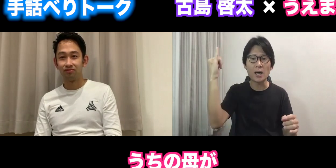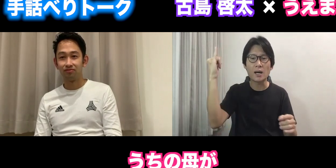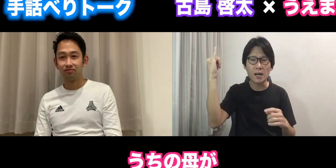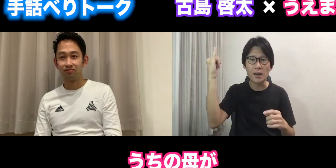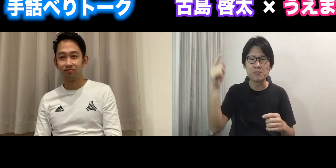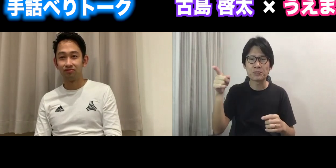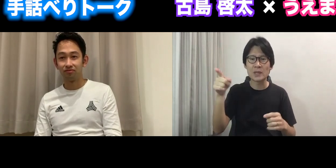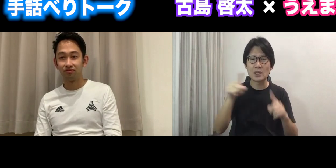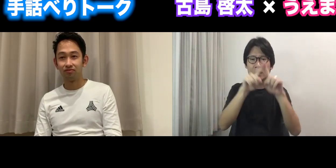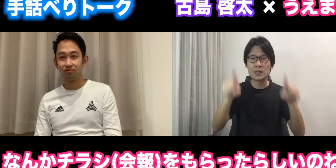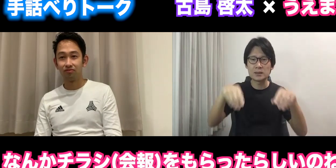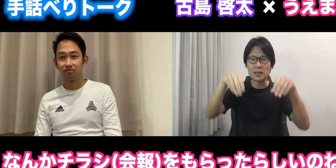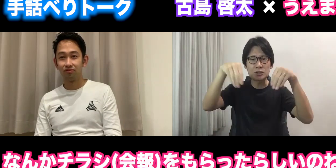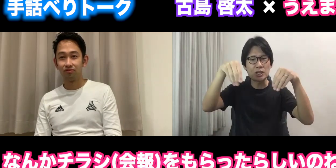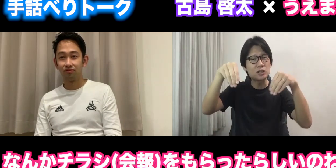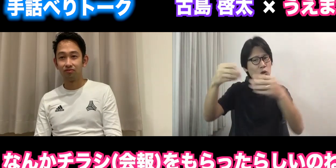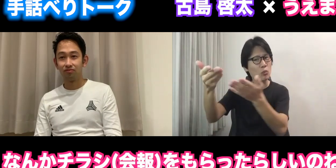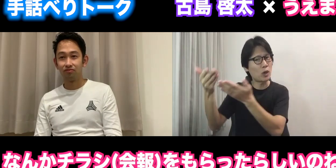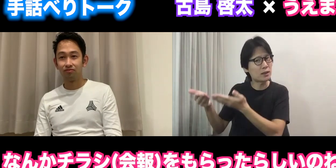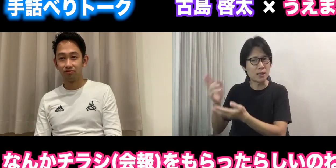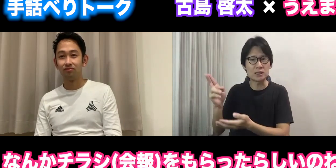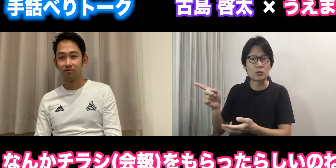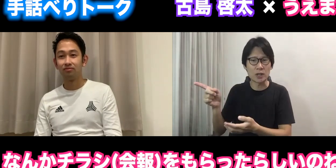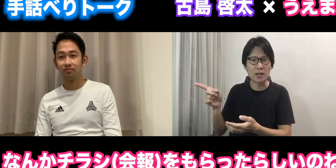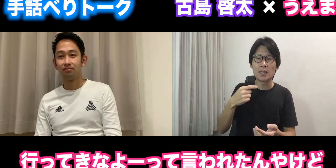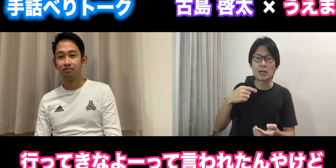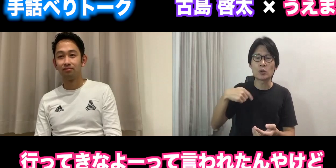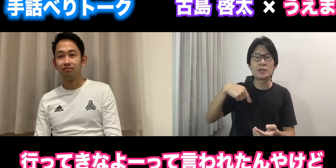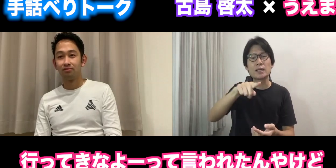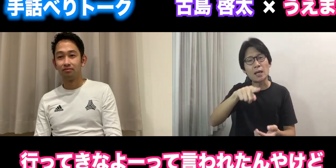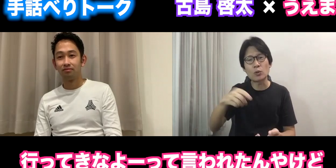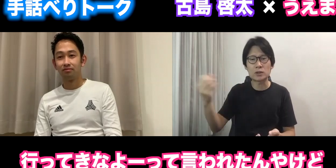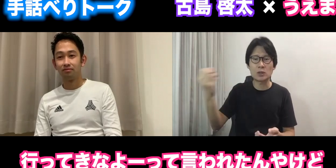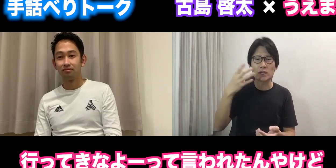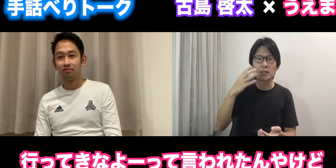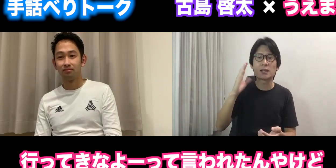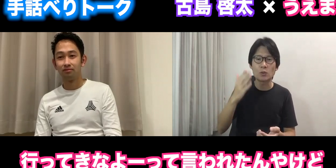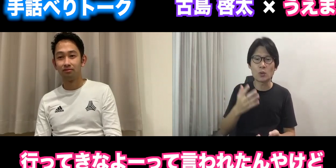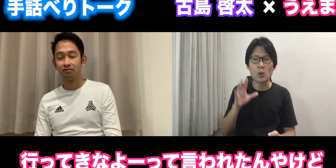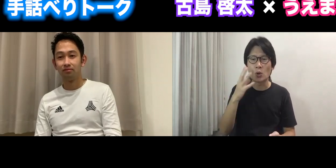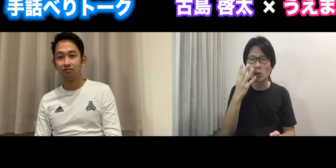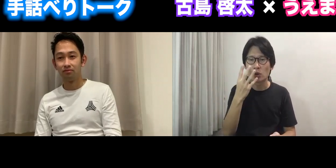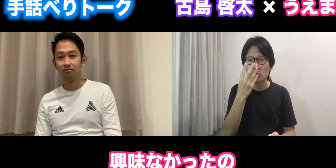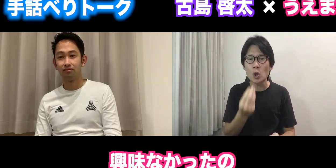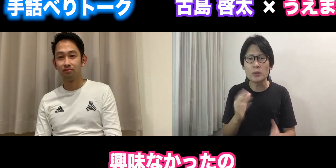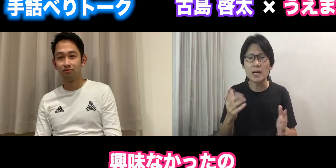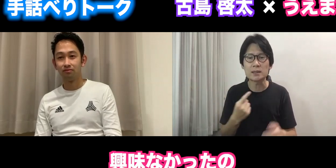がなんかチラシを待ったらしいあの行ってきなよと言われたんできのっ興味上がった